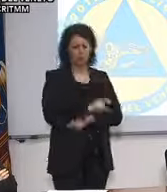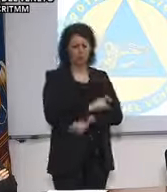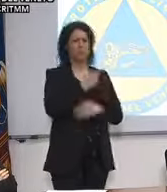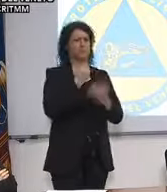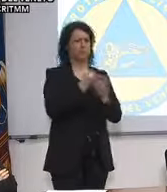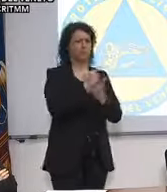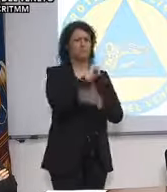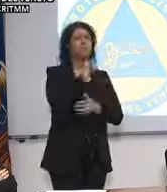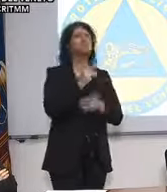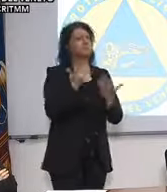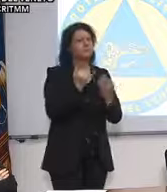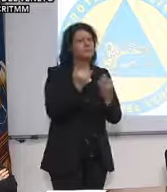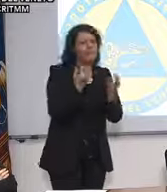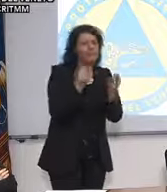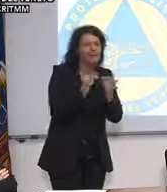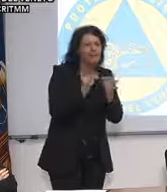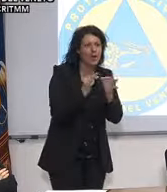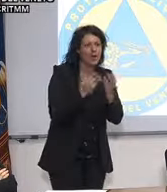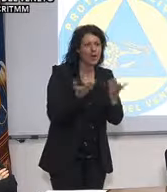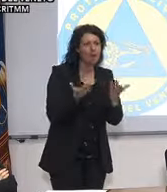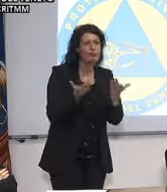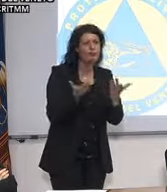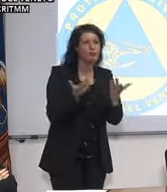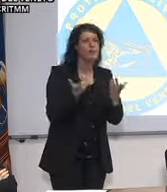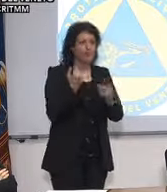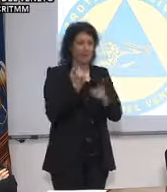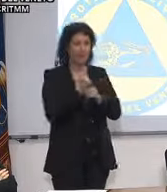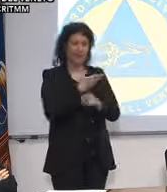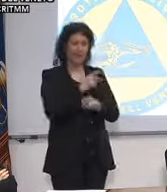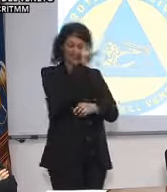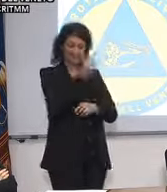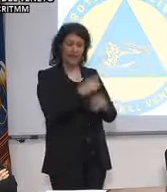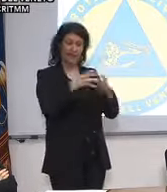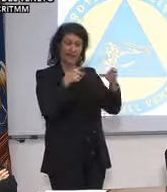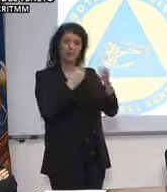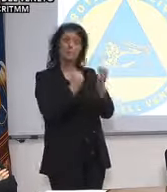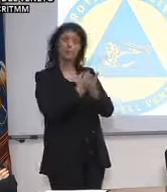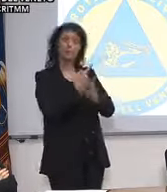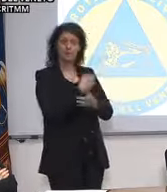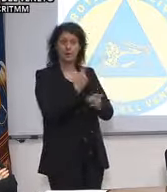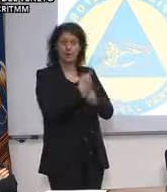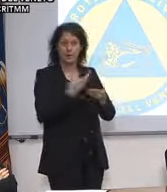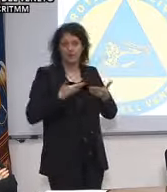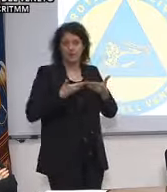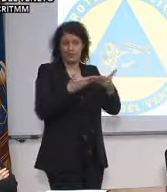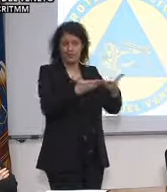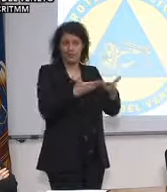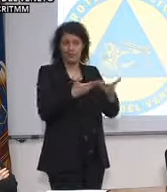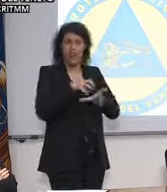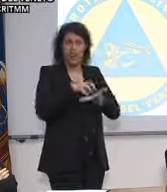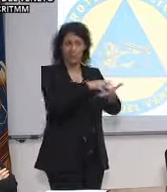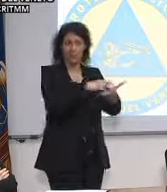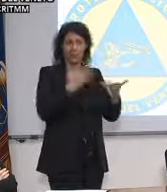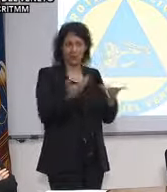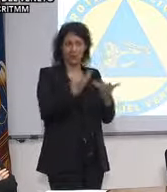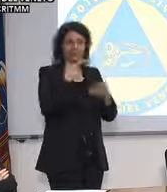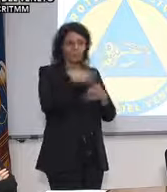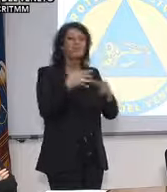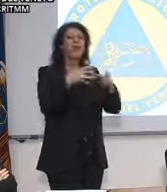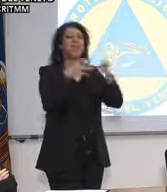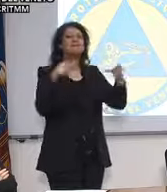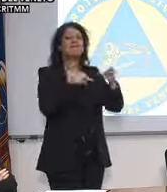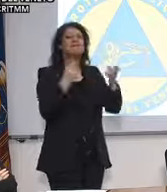dicevo? Bisogna però pagare un aiuto alla produzione, cioè dare un aiuto alle imprese che producono mascherine a livello